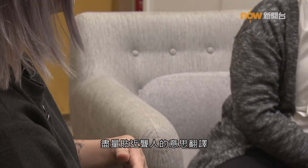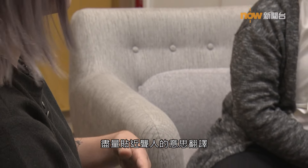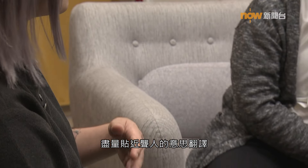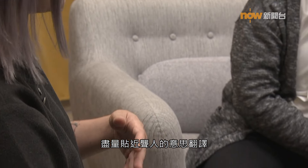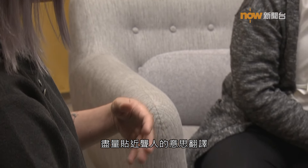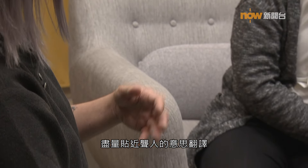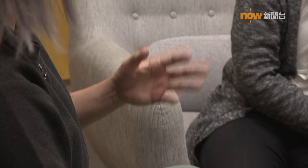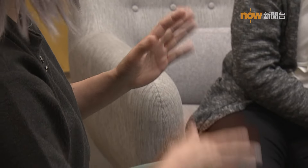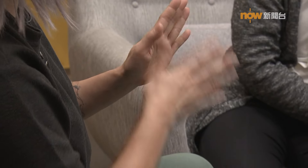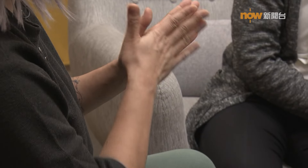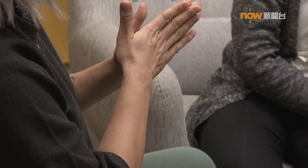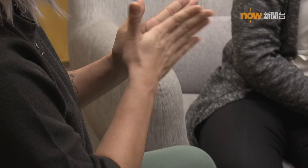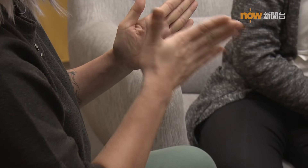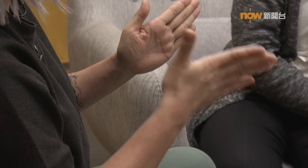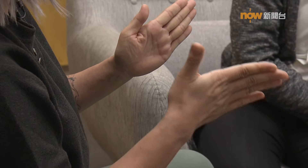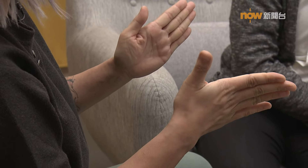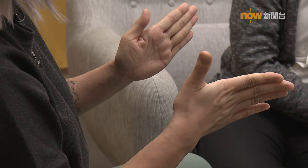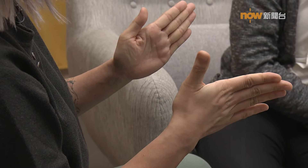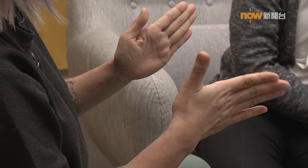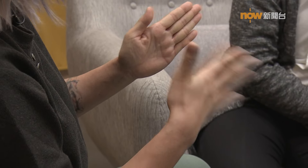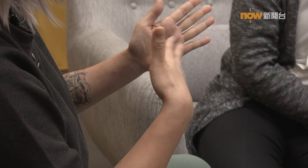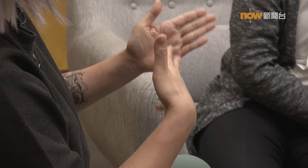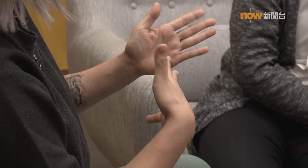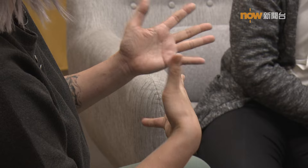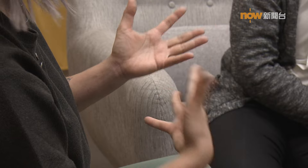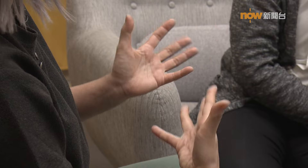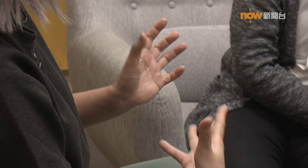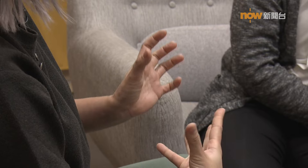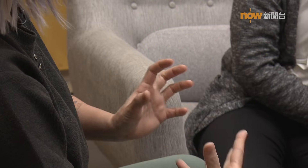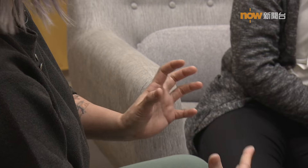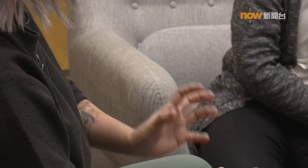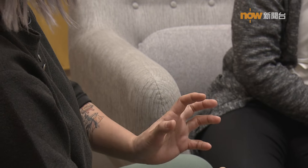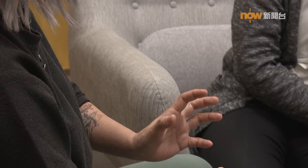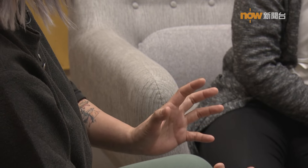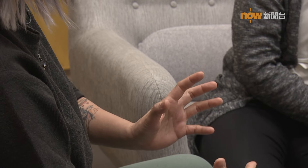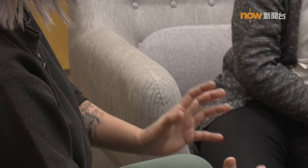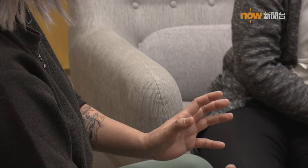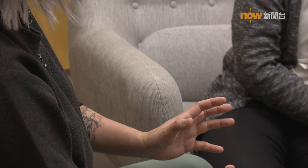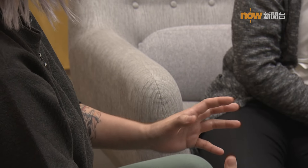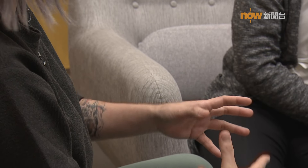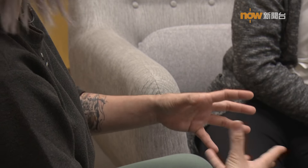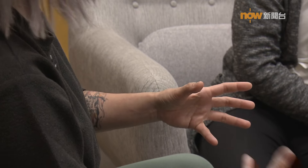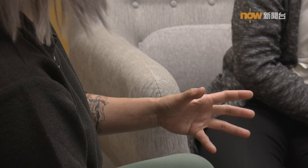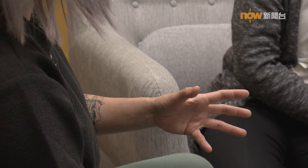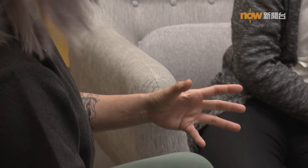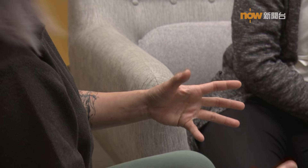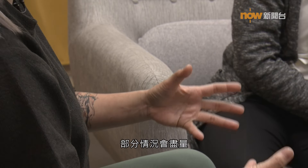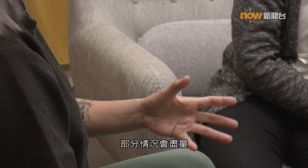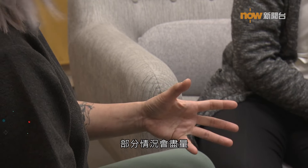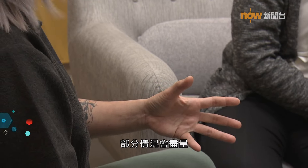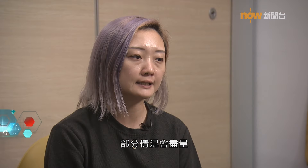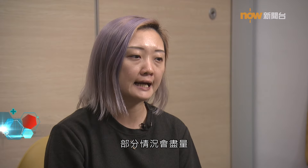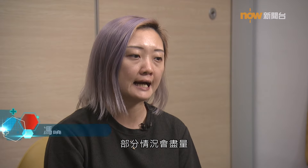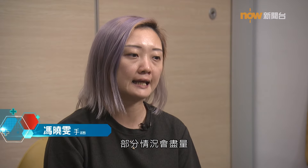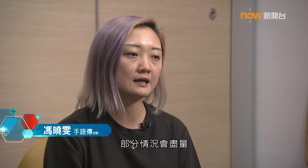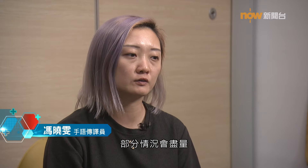翻譯。 我適當地加翻少少唔同嘅生字落去，令到佢明白。你有冇諗過？ 有啲情況底下咧，我哋